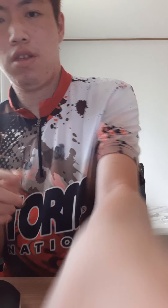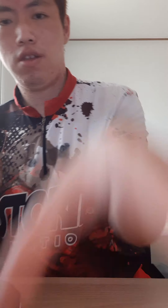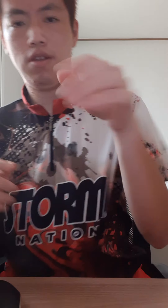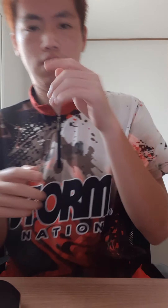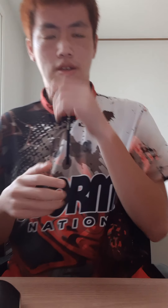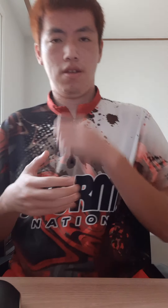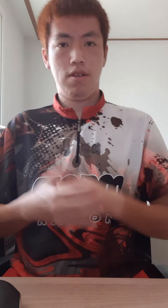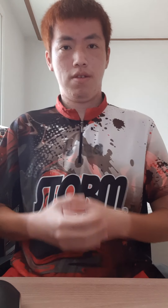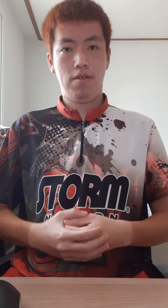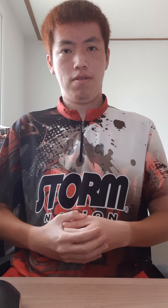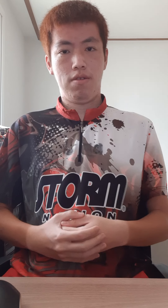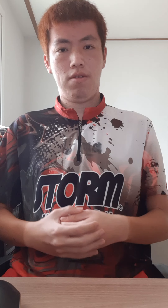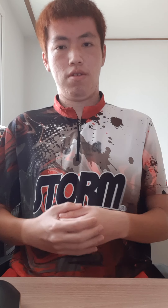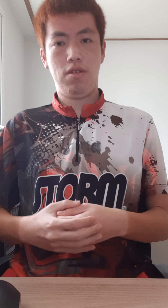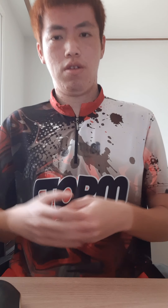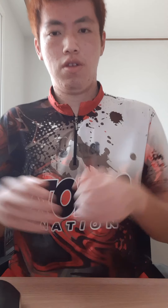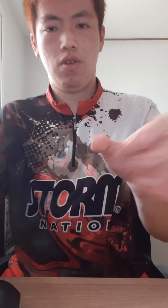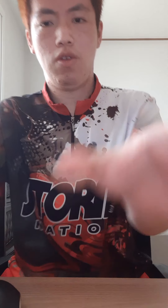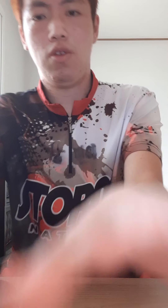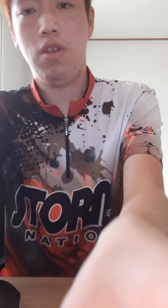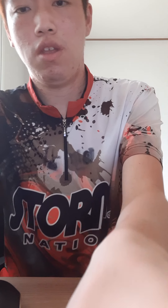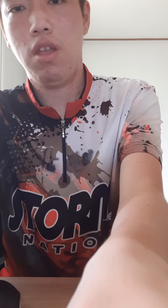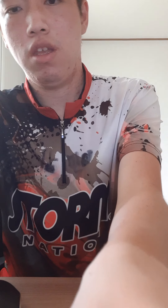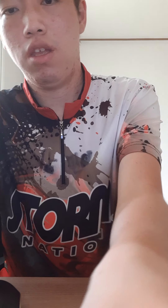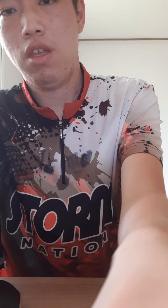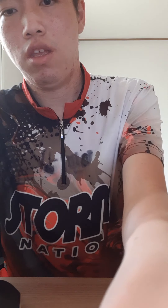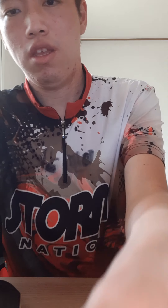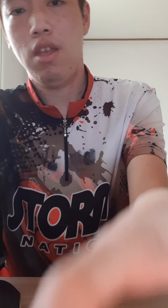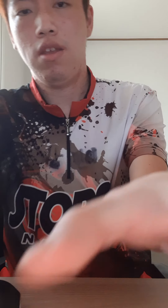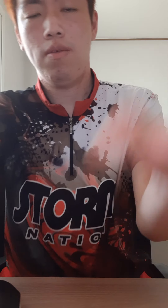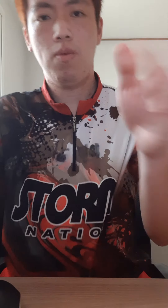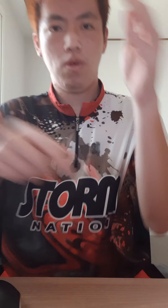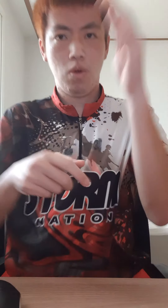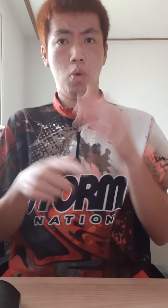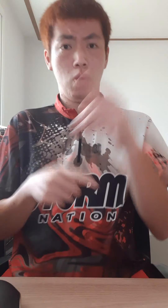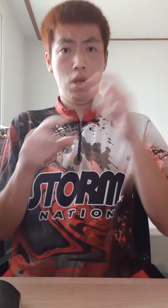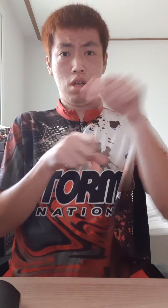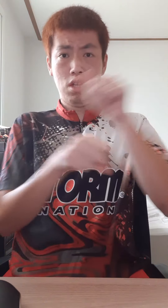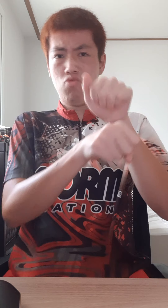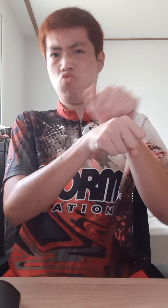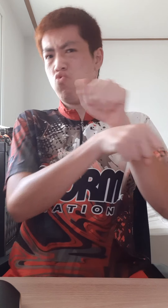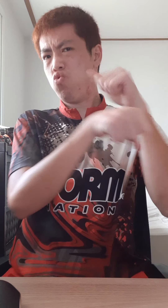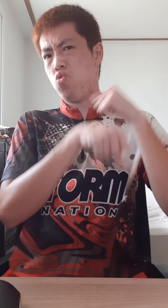드러났습니다. 시도 간 장애인 복지, 교육의 수준을 줄이기 위해서는